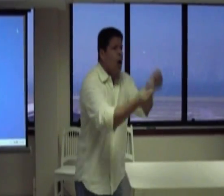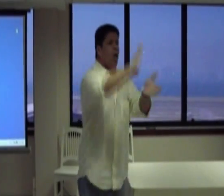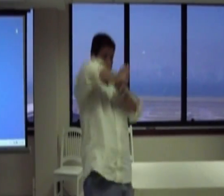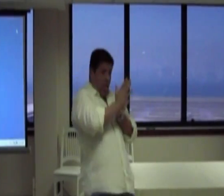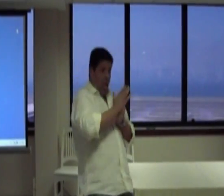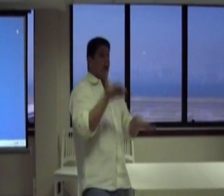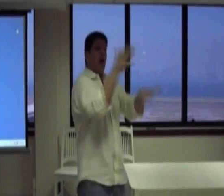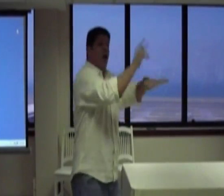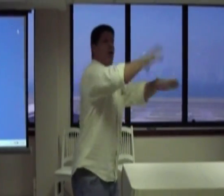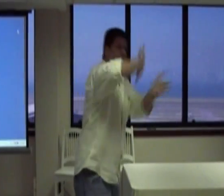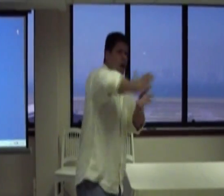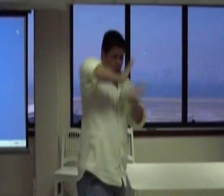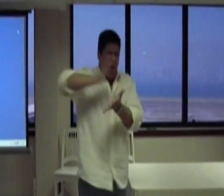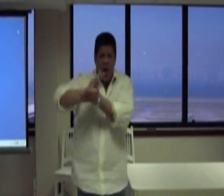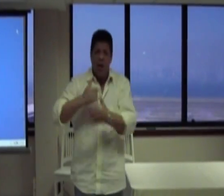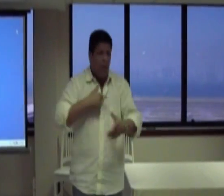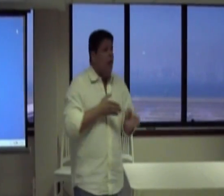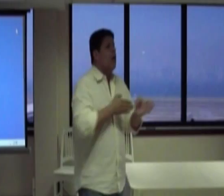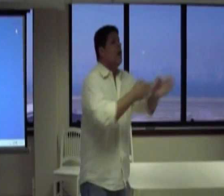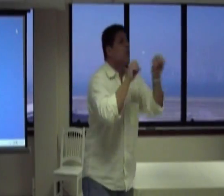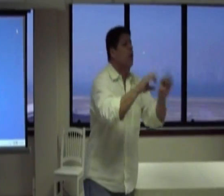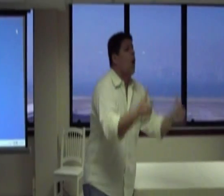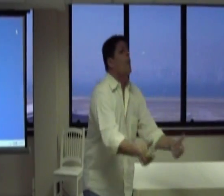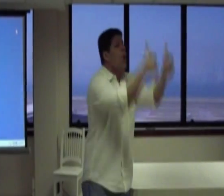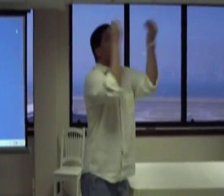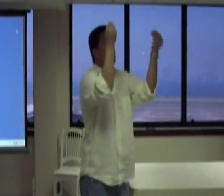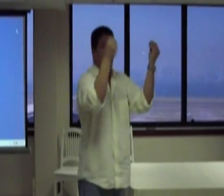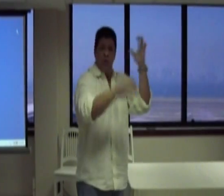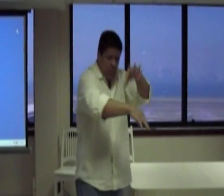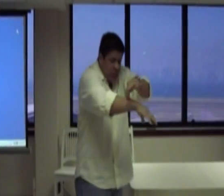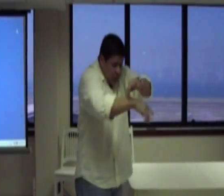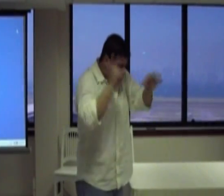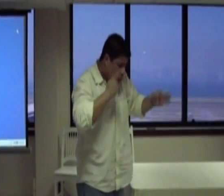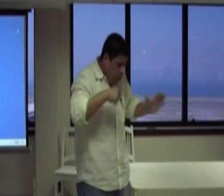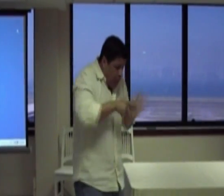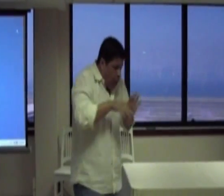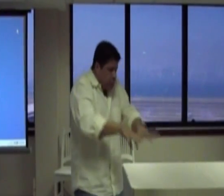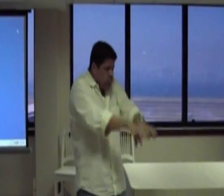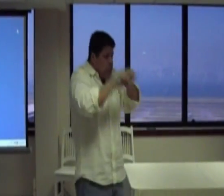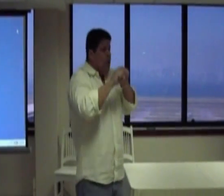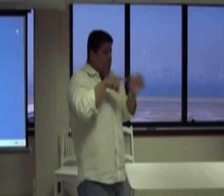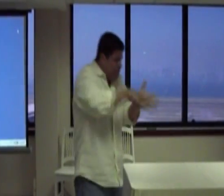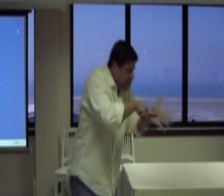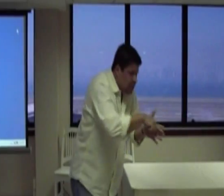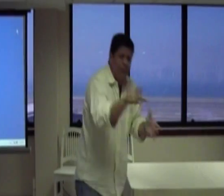e nós surdos temos o nosso direito. A gente não quer assim, a gente não quer viver nessa